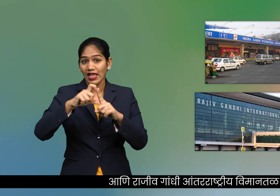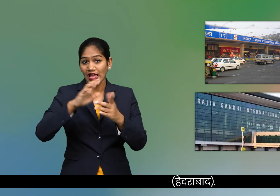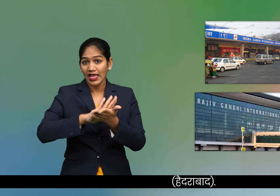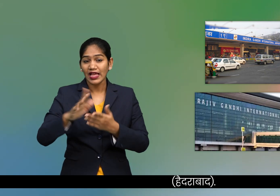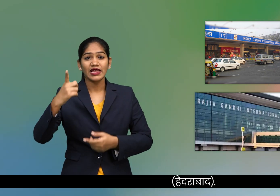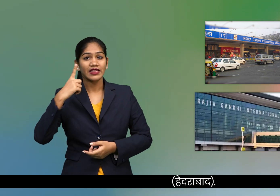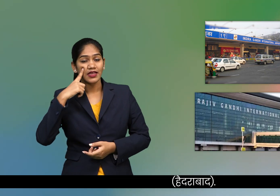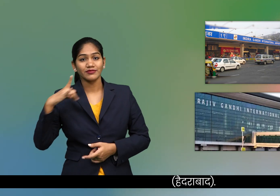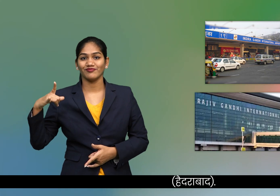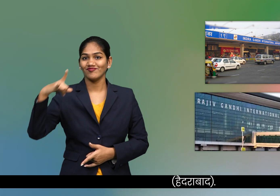हैदराबाद.